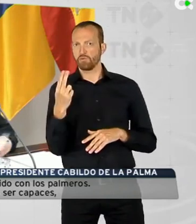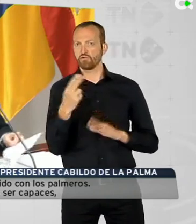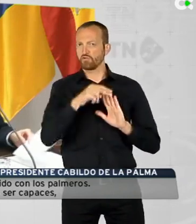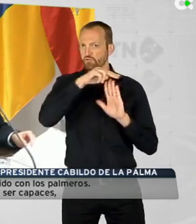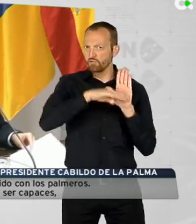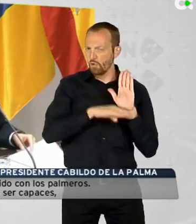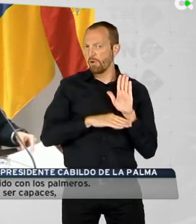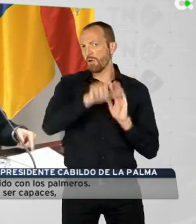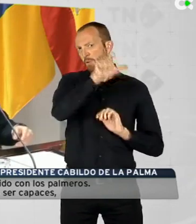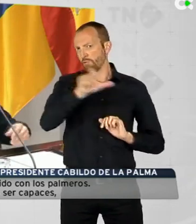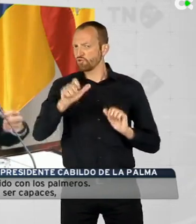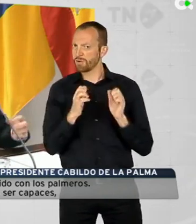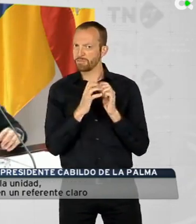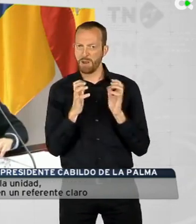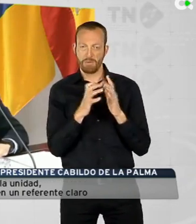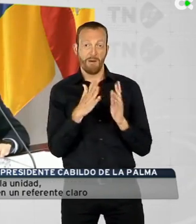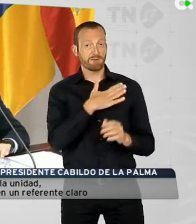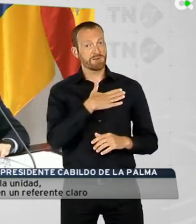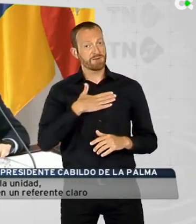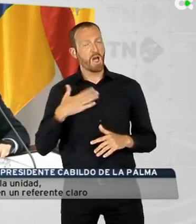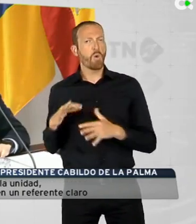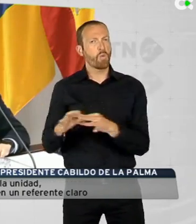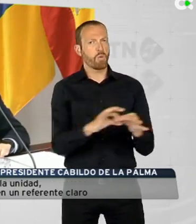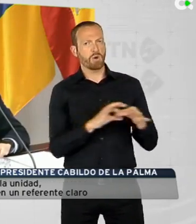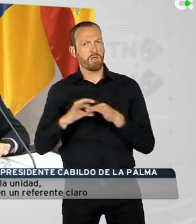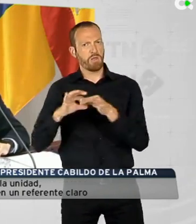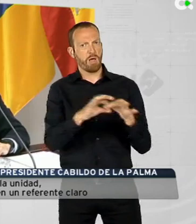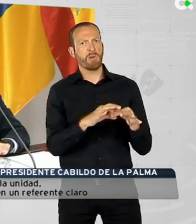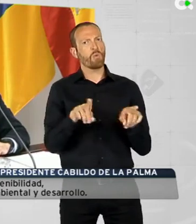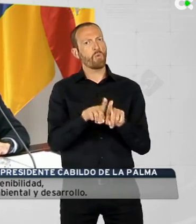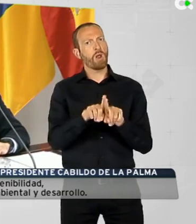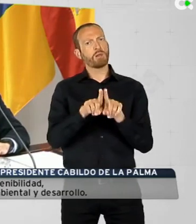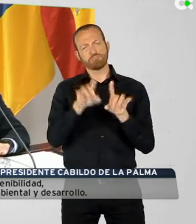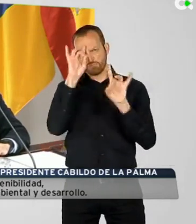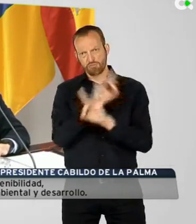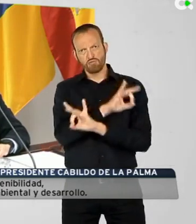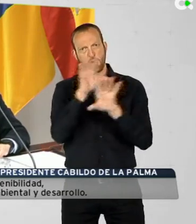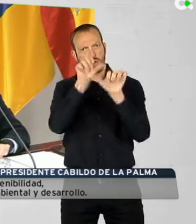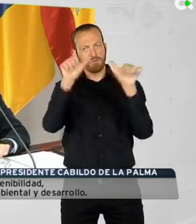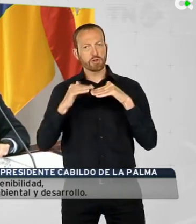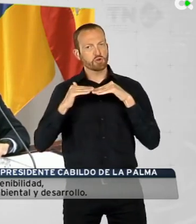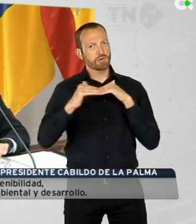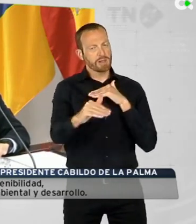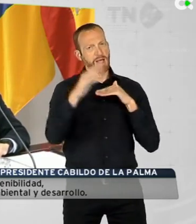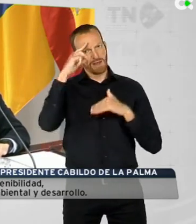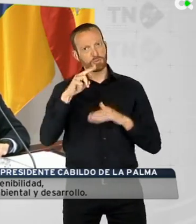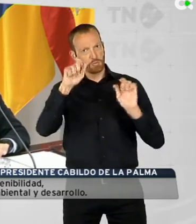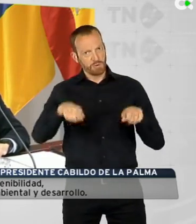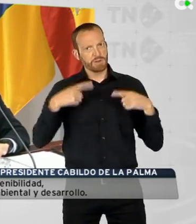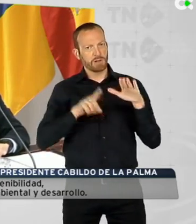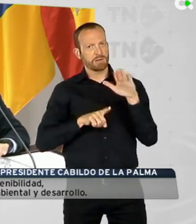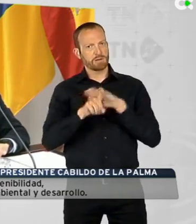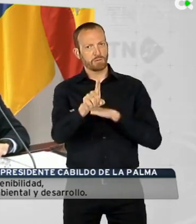con los palmeros. Queremos ser capaces, desde la unidad, de convertirnos en un referente claro en sostenibilidad, respeto medioambiental y